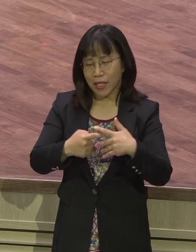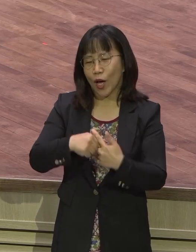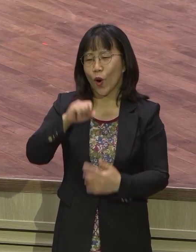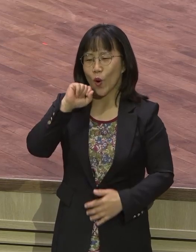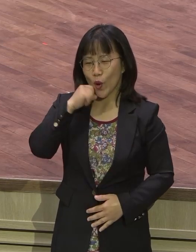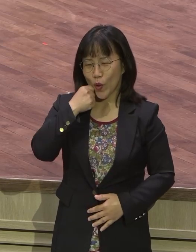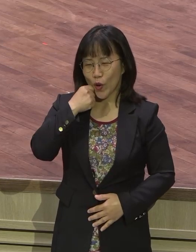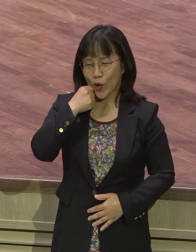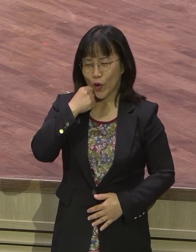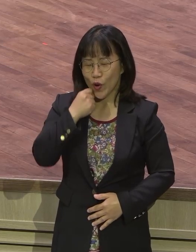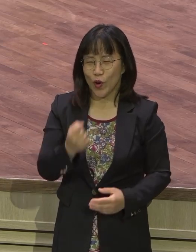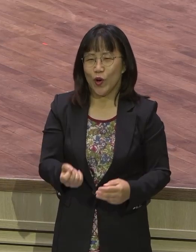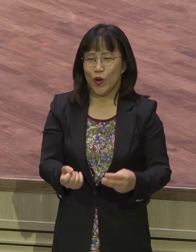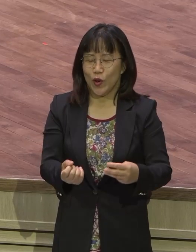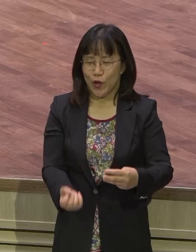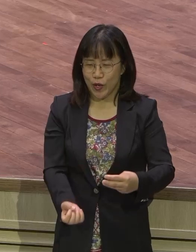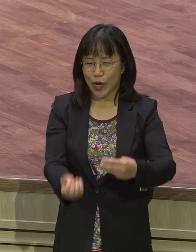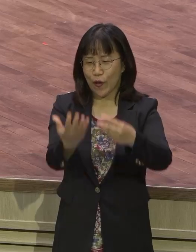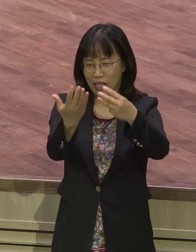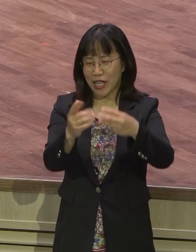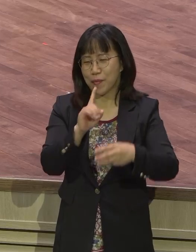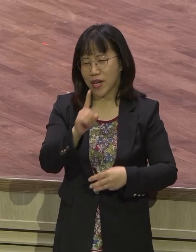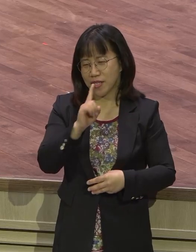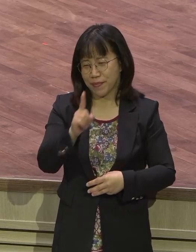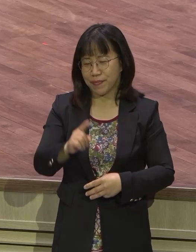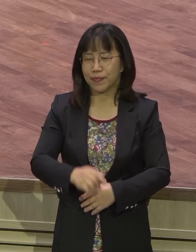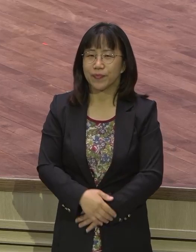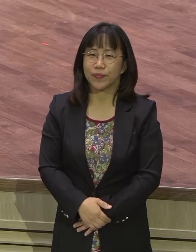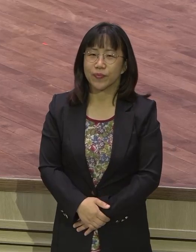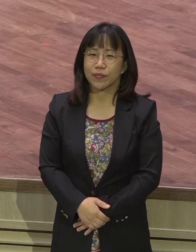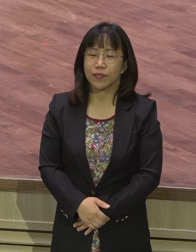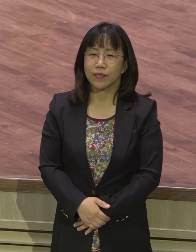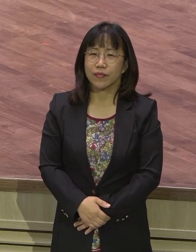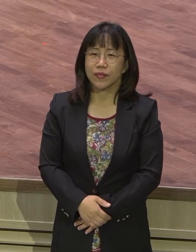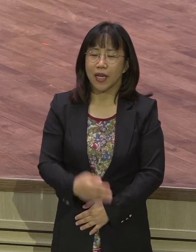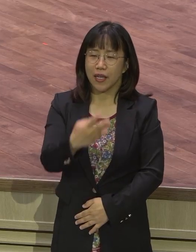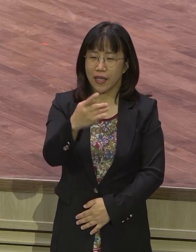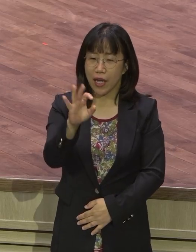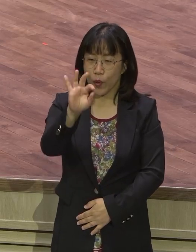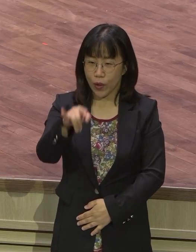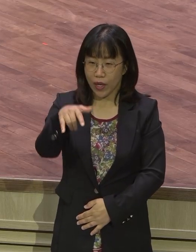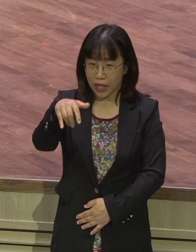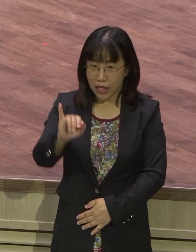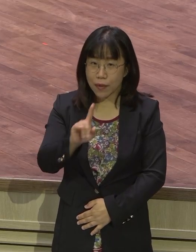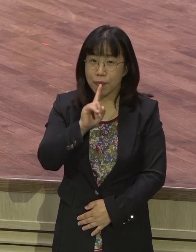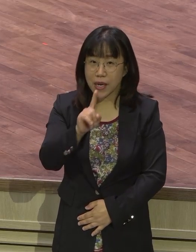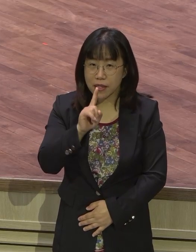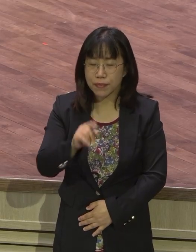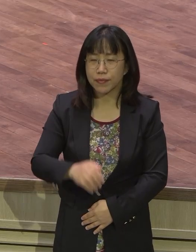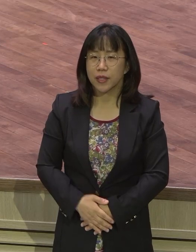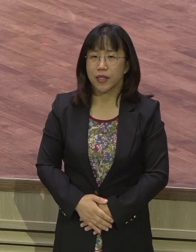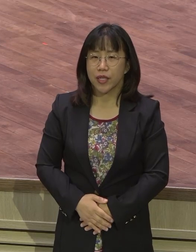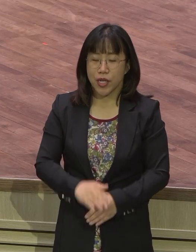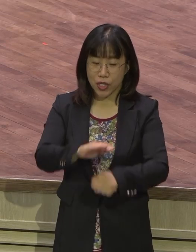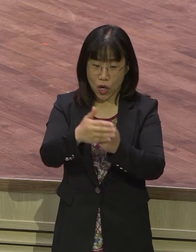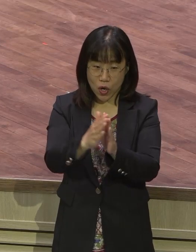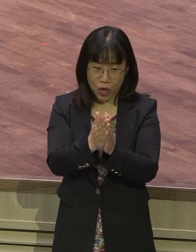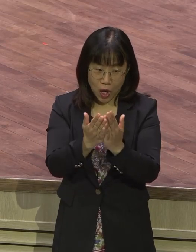대표하는 것이 레위기입니다. 레위기, 레위기를 성경의